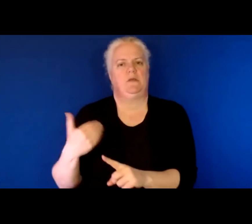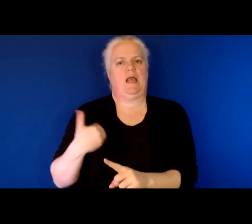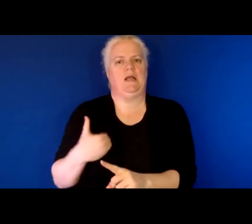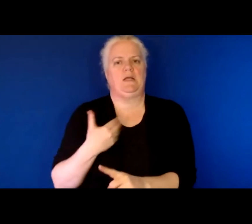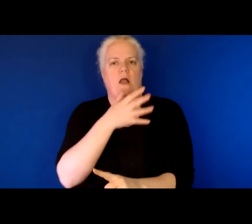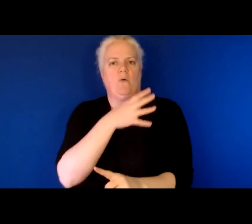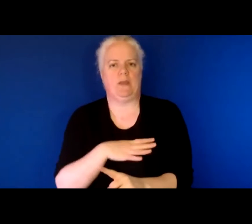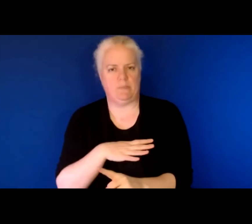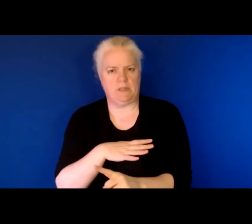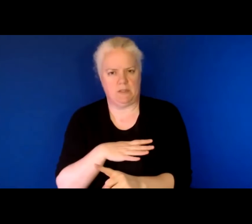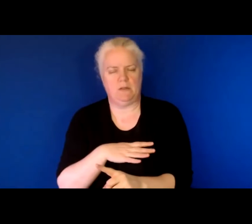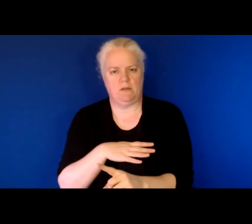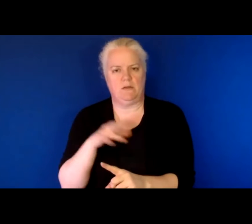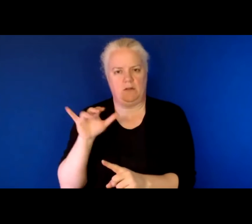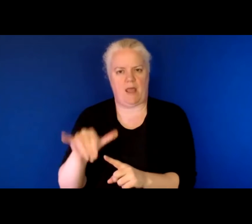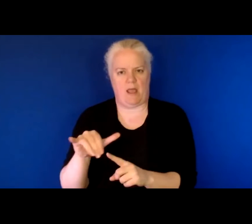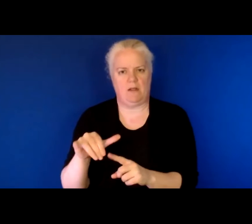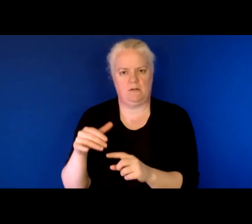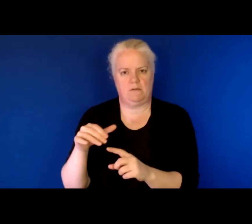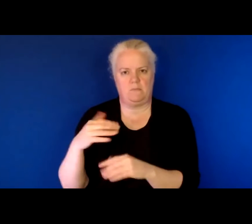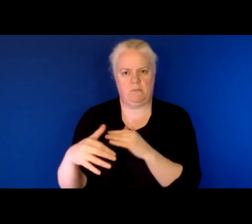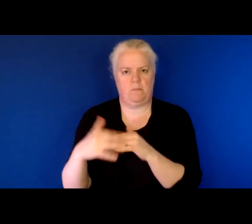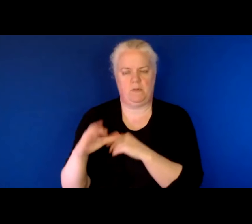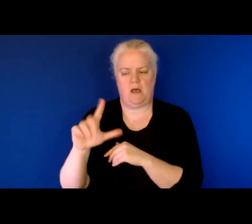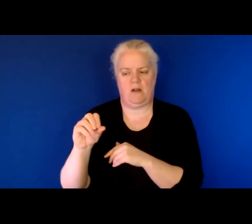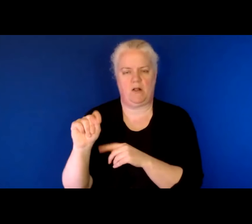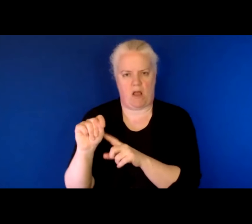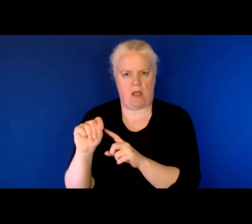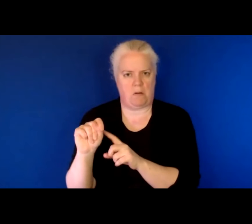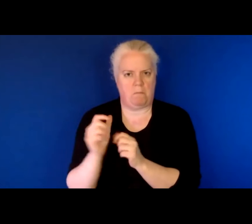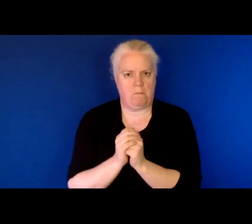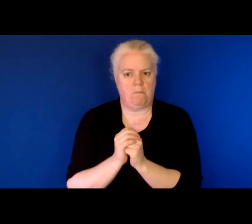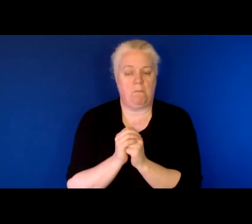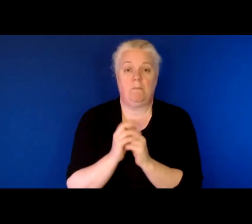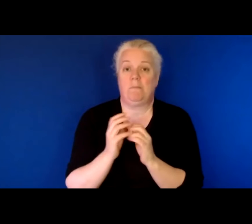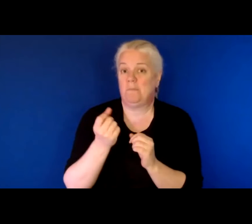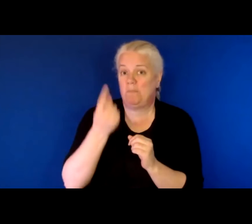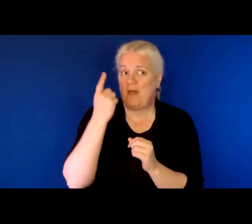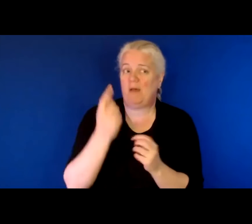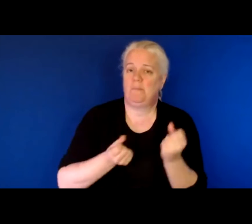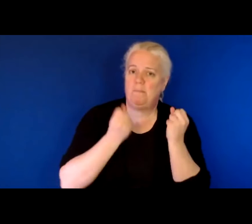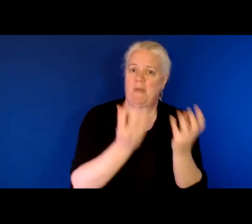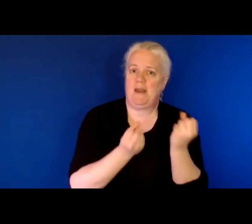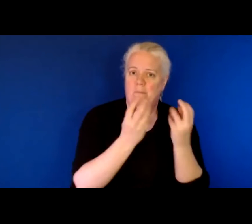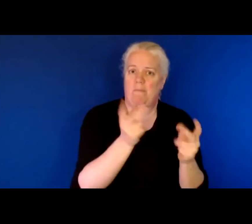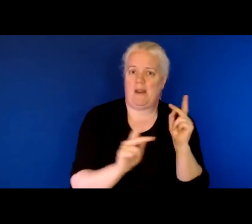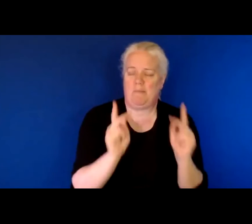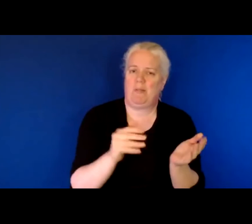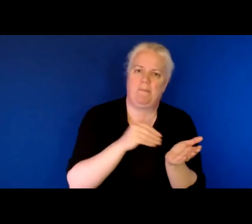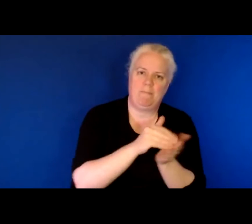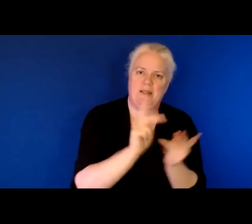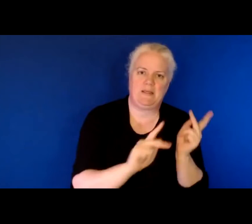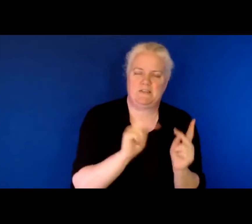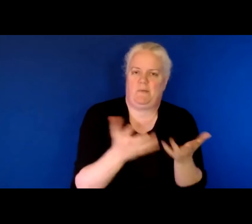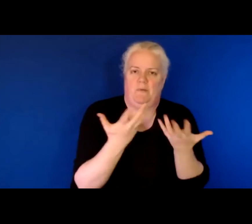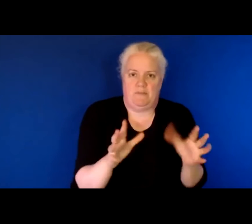疫苗呢是有一个这样的副作用是非常非常小，另外呢是可能